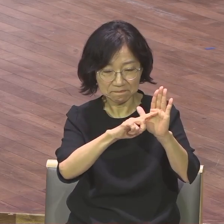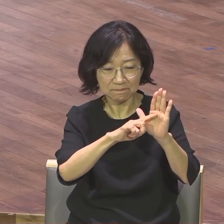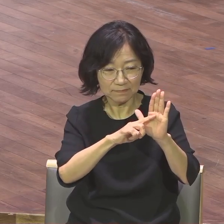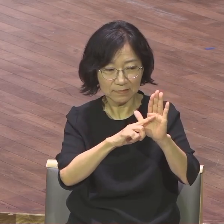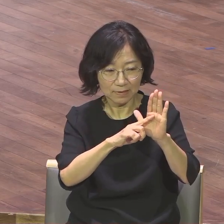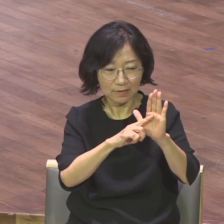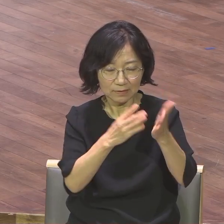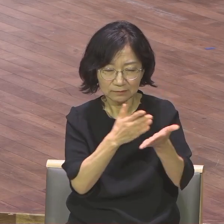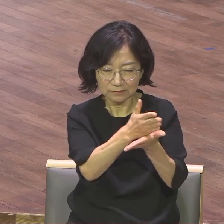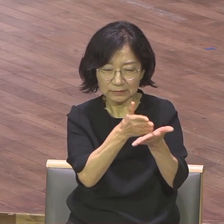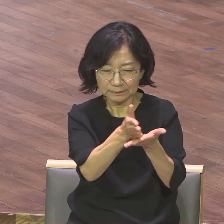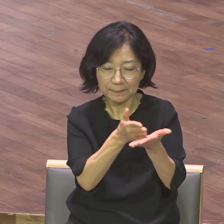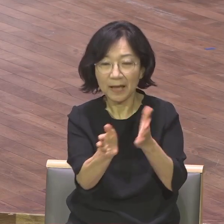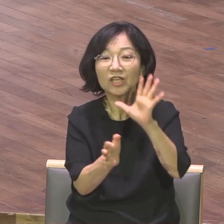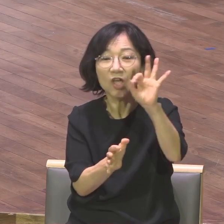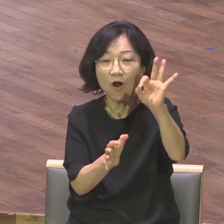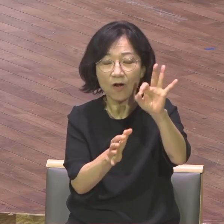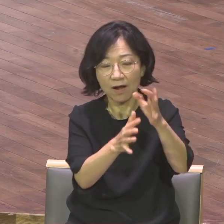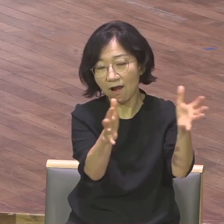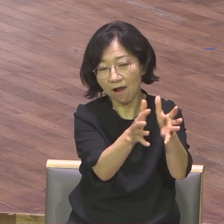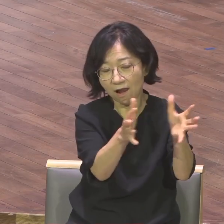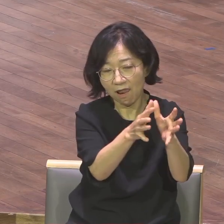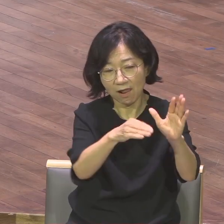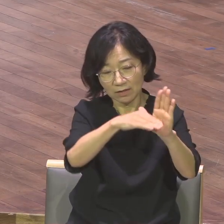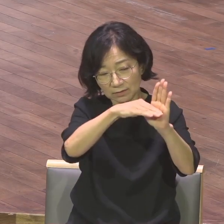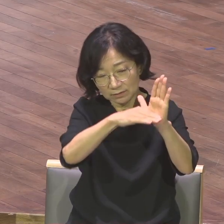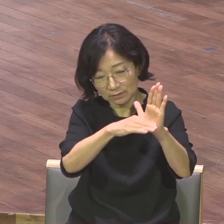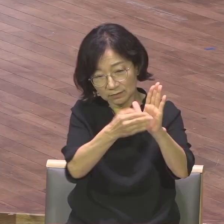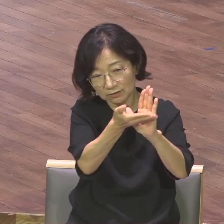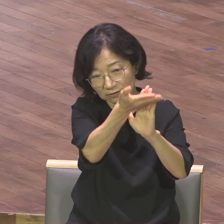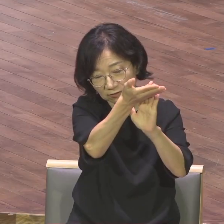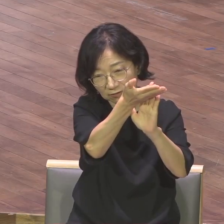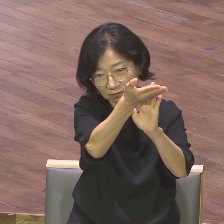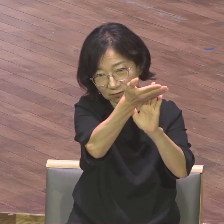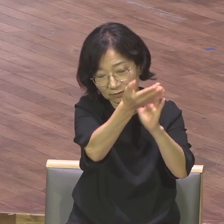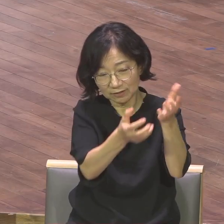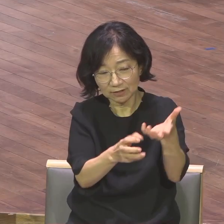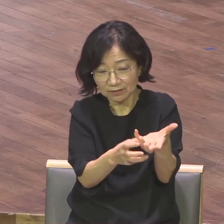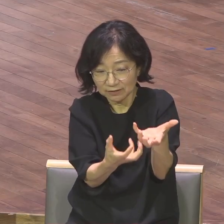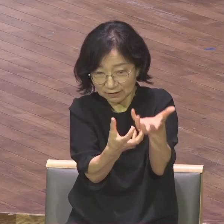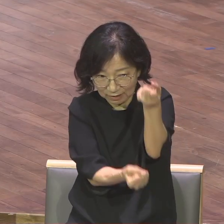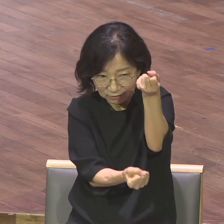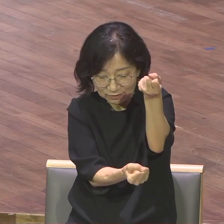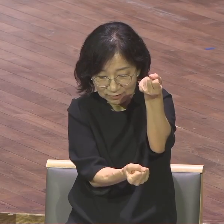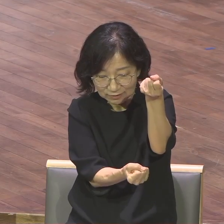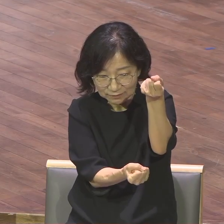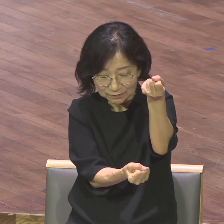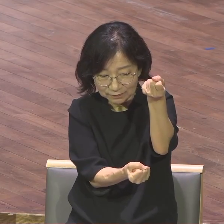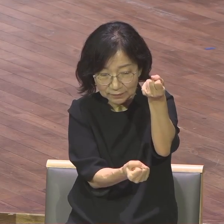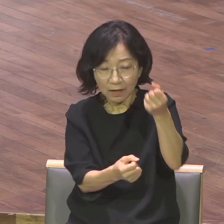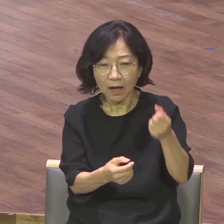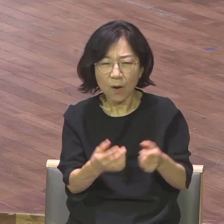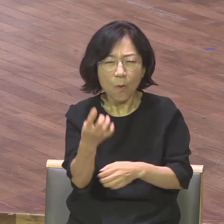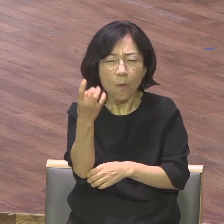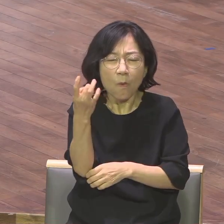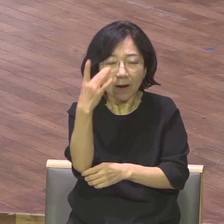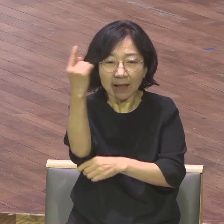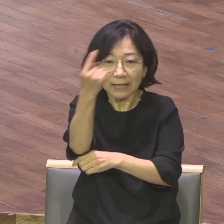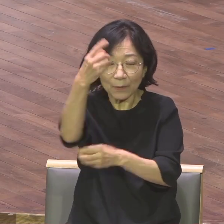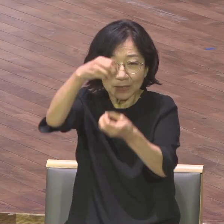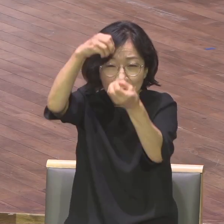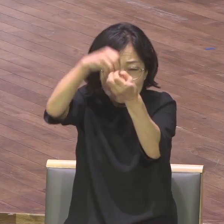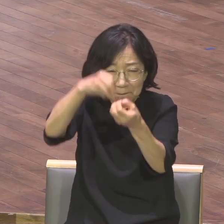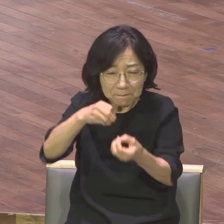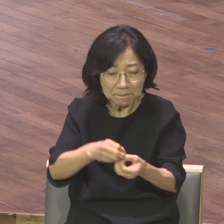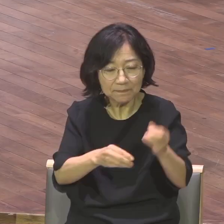데리고 사마리아에서 나라를 세웠어요. 혈통적으로 보면은 남유다가 다윗의 혈통이에요. 다윗의 혈통으로